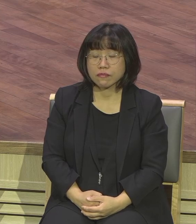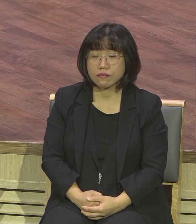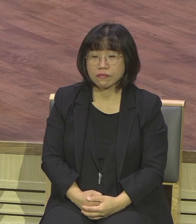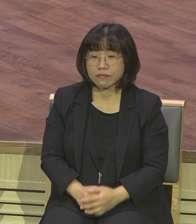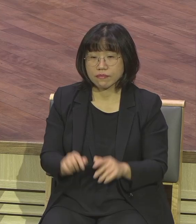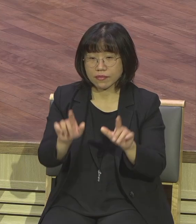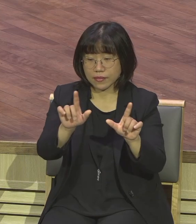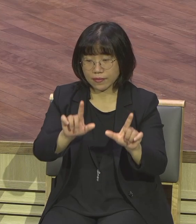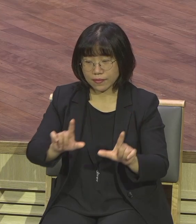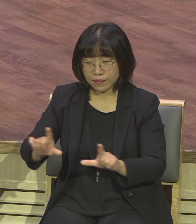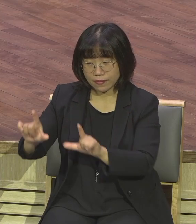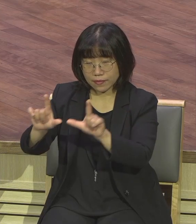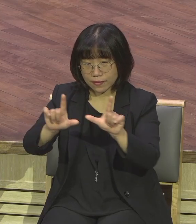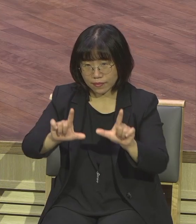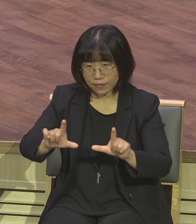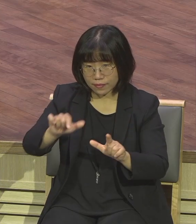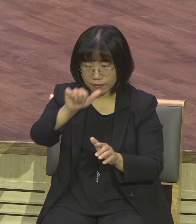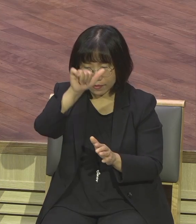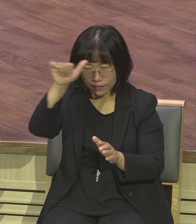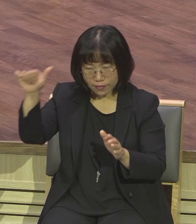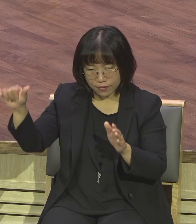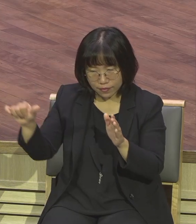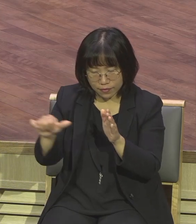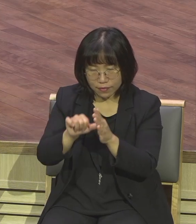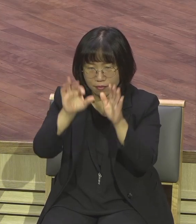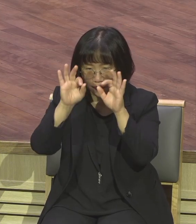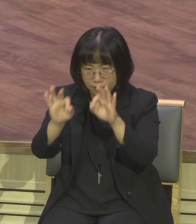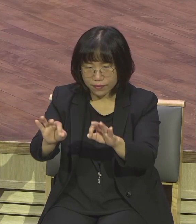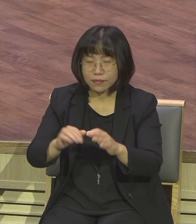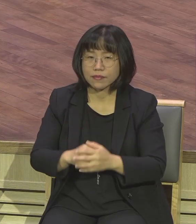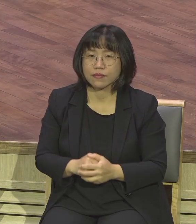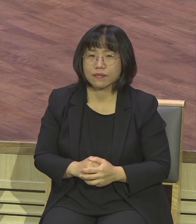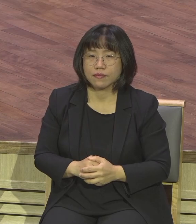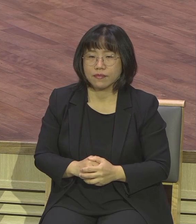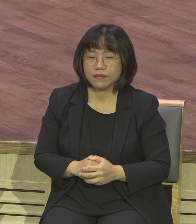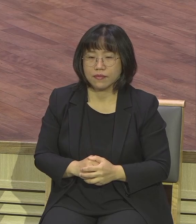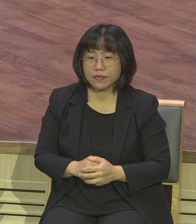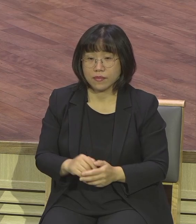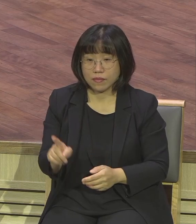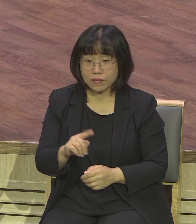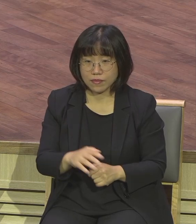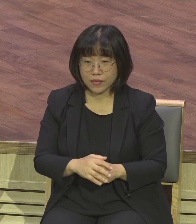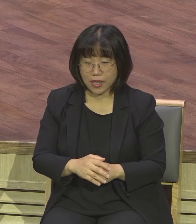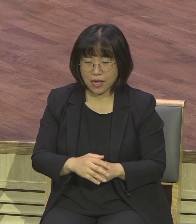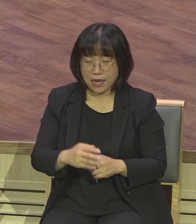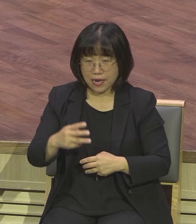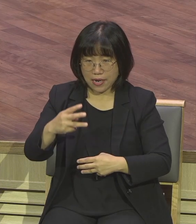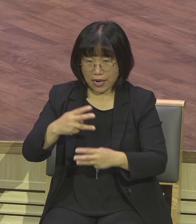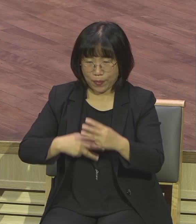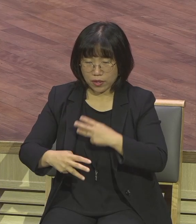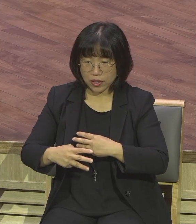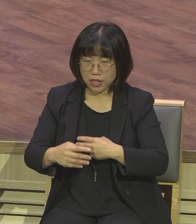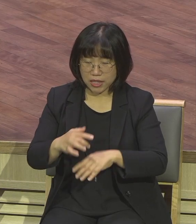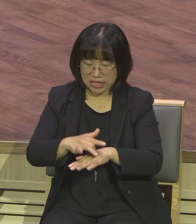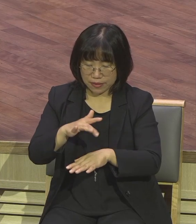삶을 살았느냐라는 것입니다. 렘넌트 일곱 명. 참질 않아요. 참는다가 아니었어요.